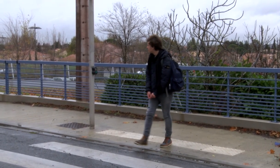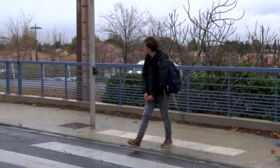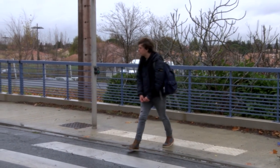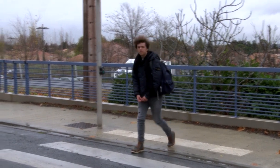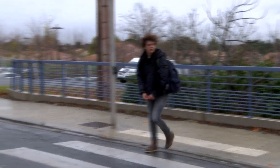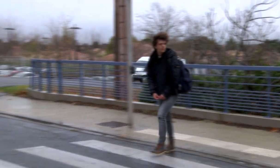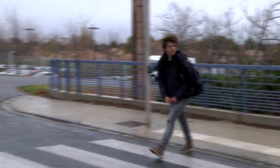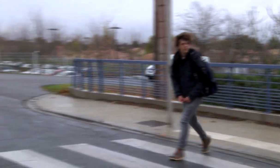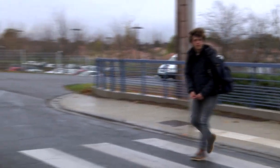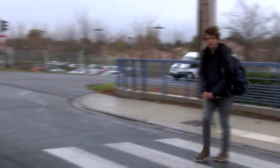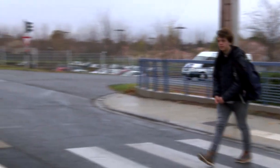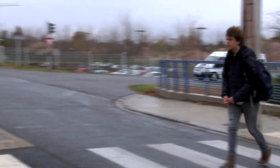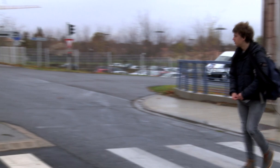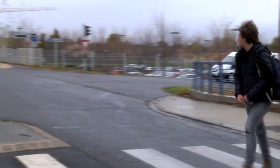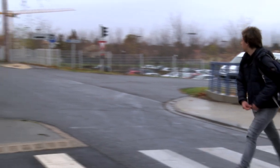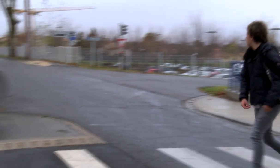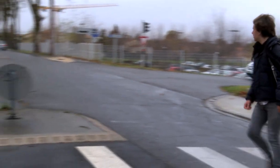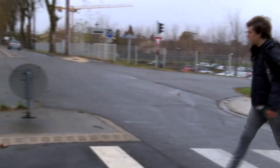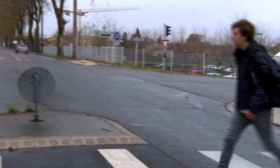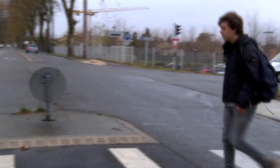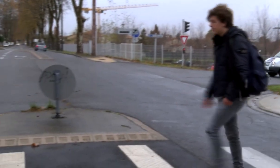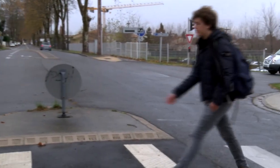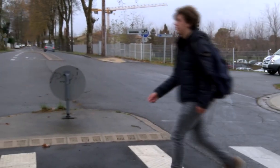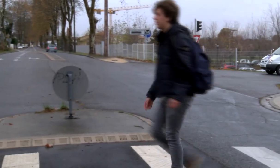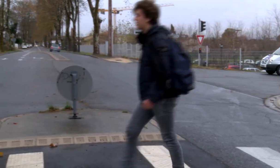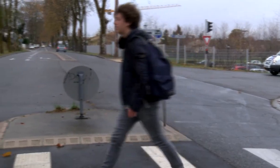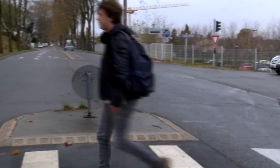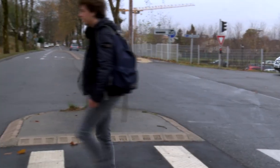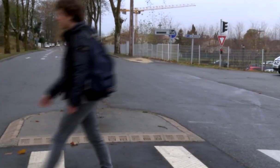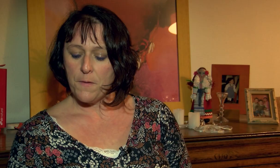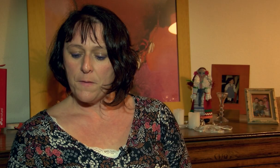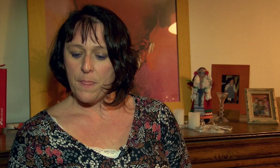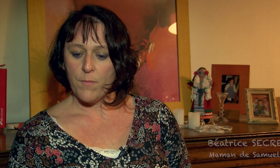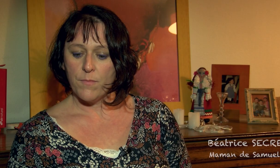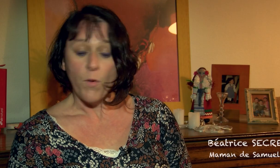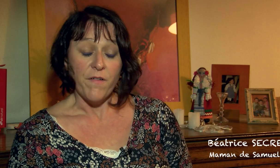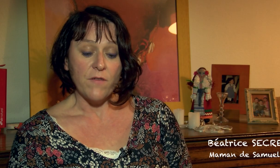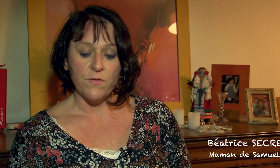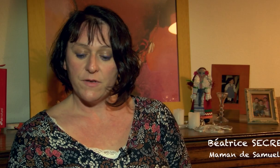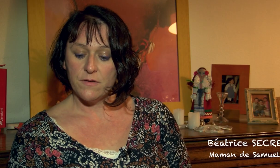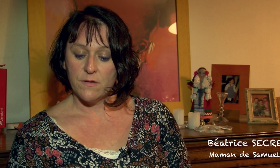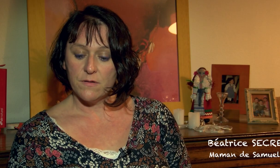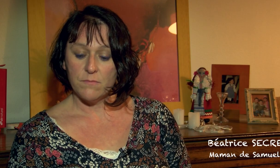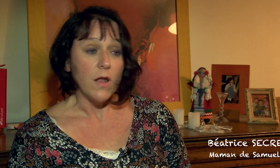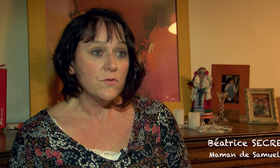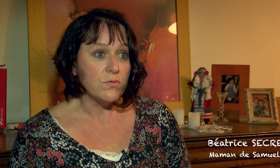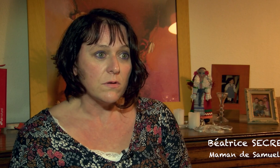Le jour où l'ORL à Nancy nous dit « Bon ben voilà, votre fils, il est sourd.